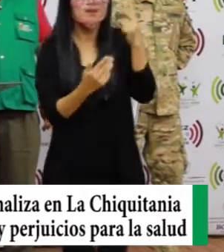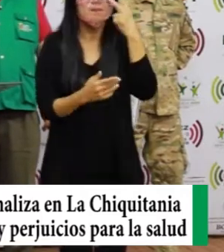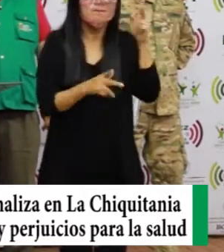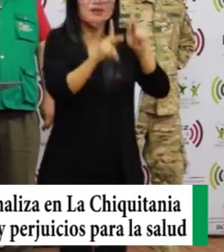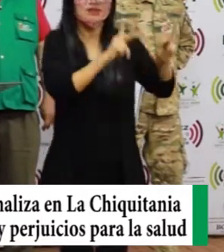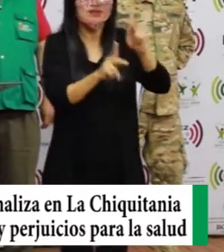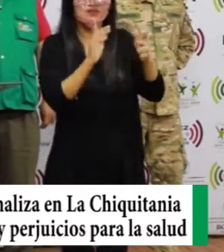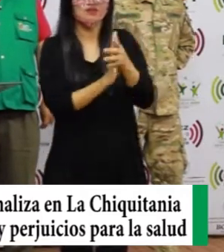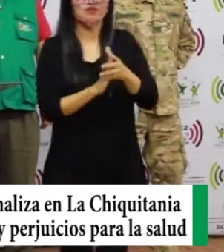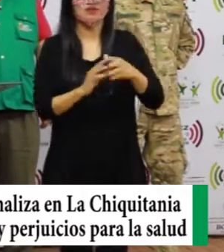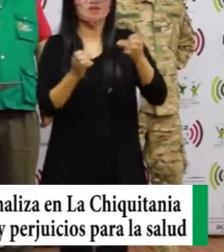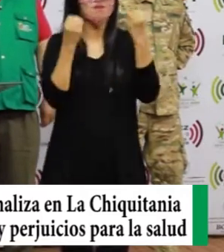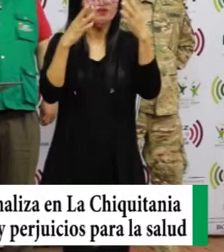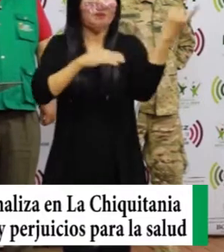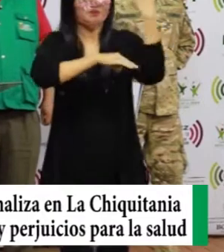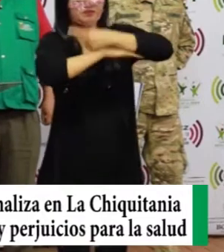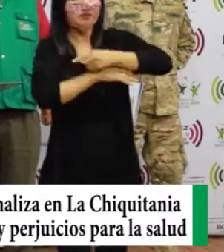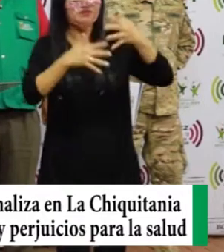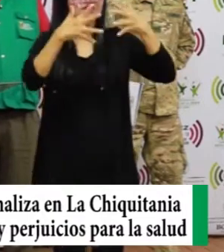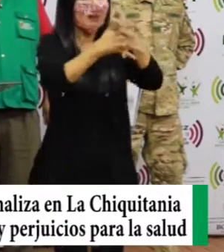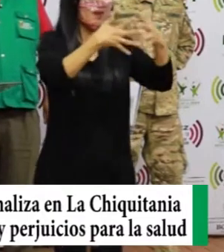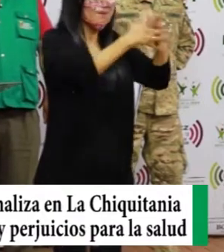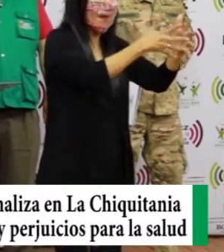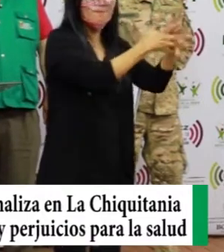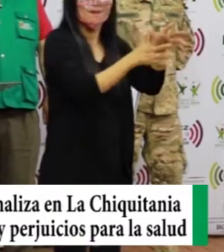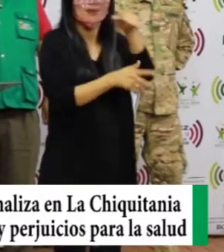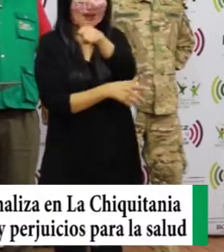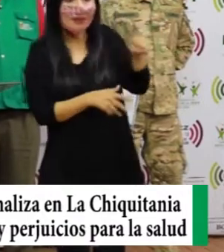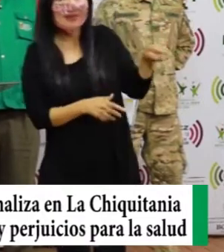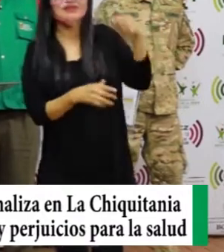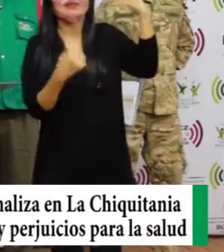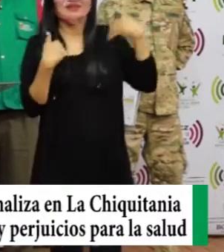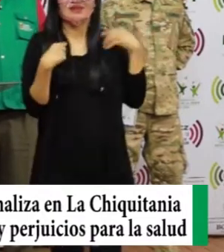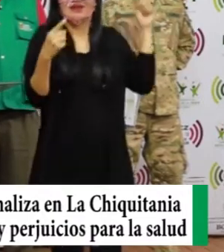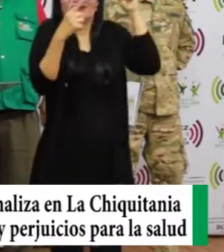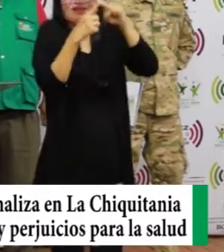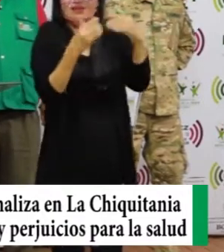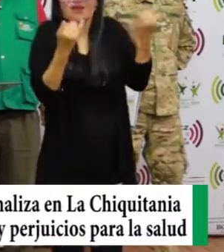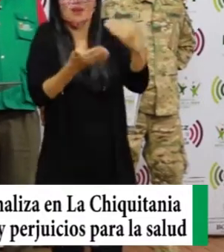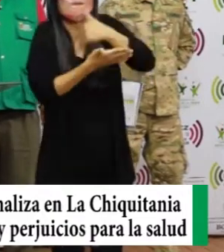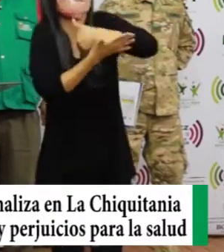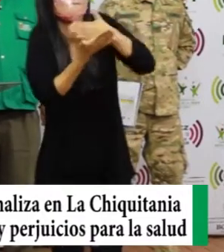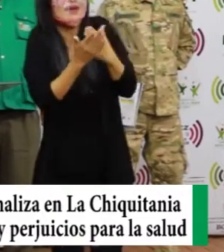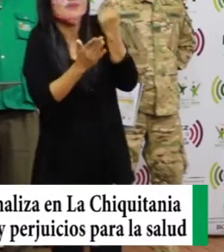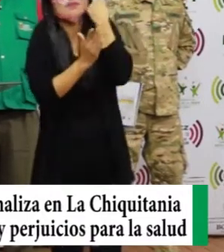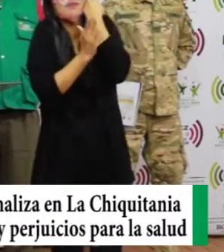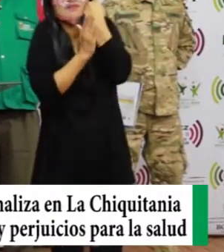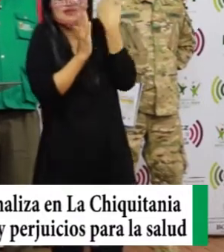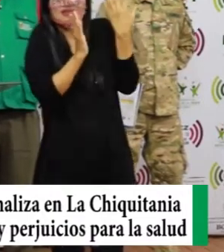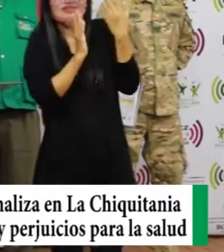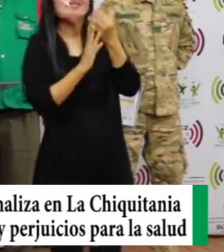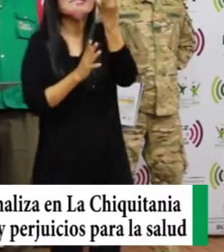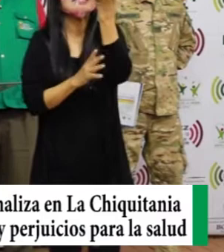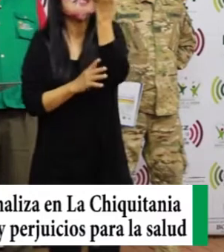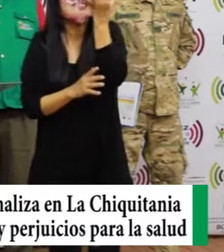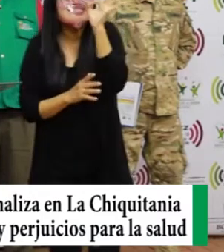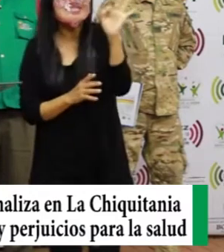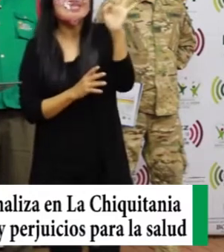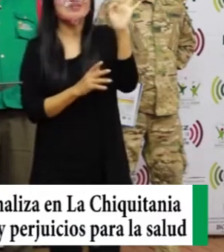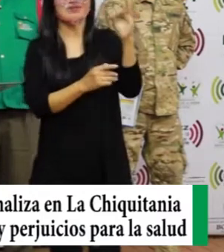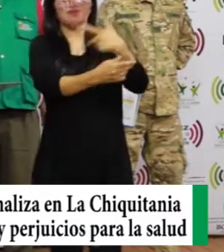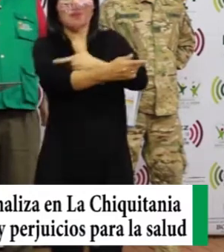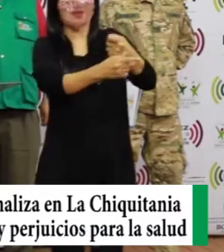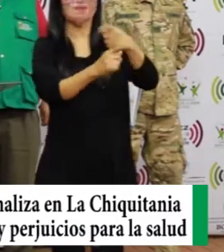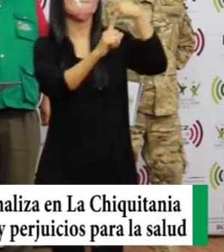las personas que han estado muchos días en el bloqueo, de las cuales tenemos hasta el reporte preliminar de hace unos minutos atrás, 19 de estas